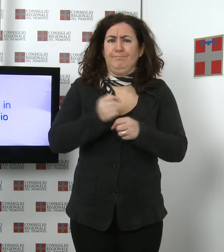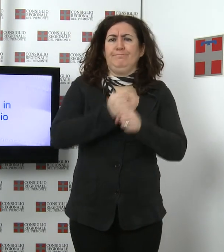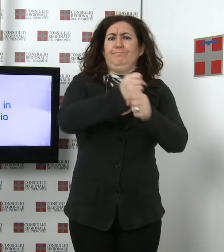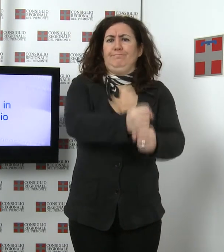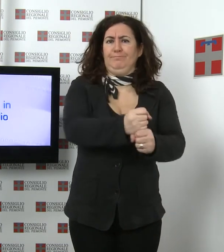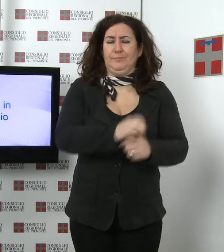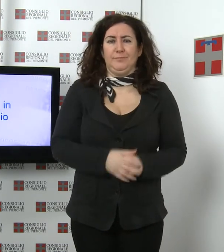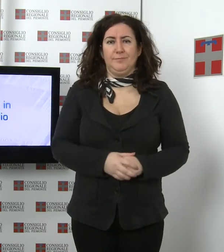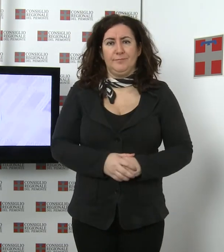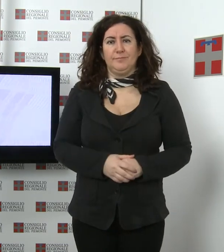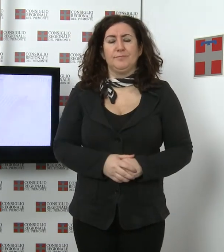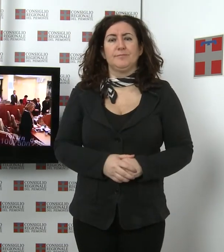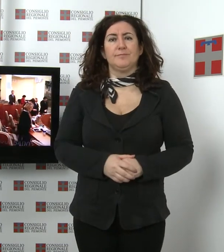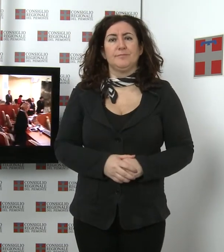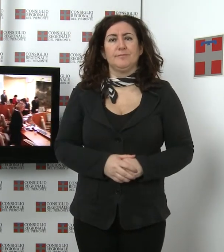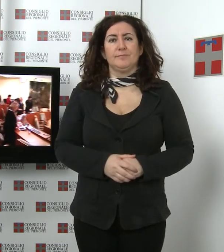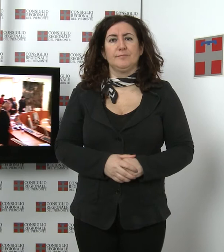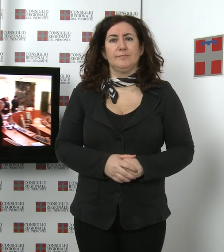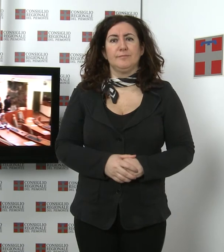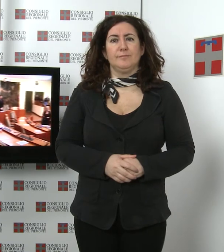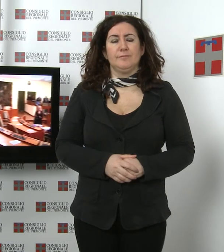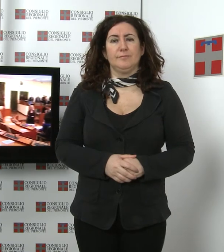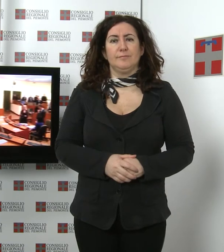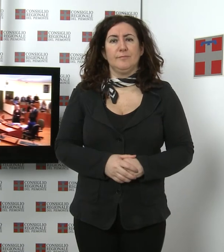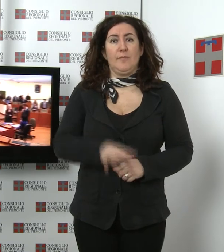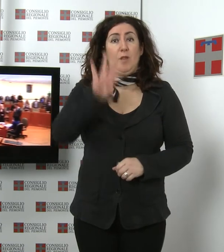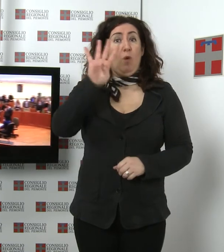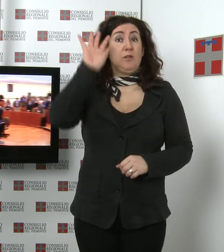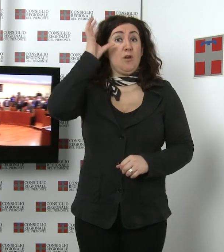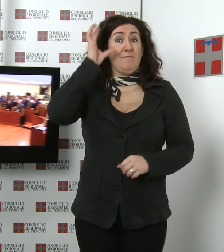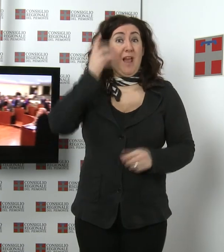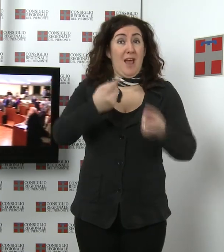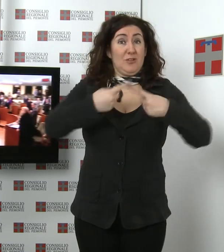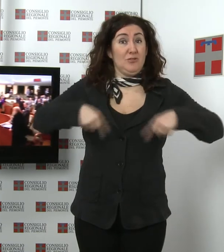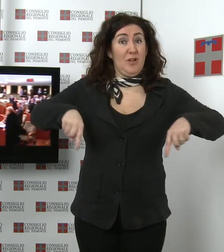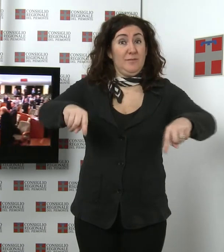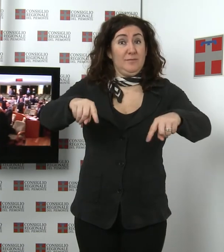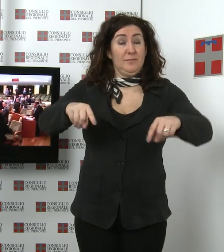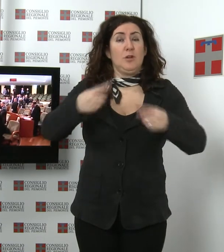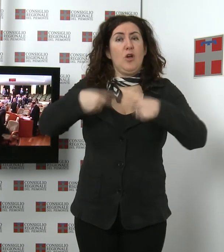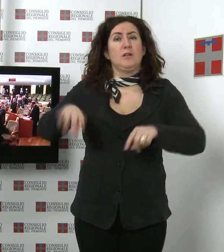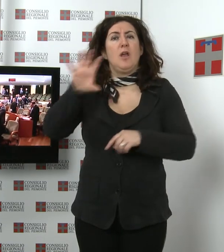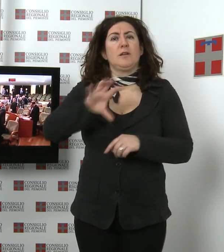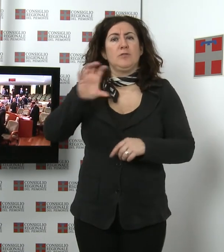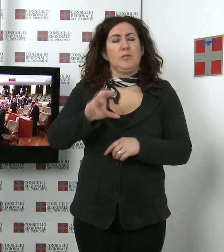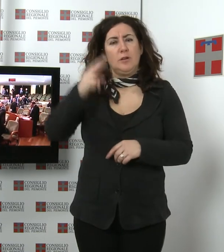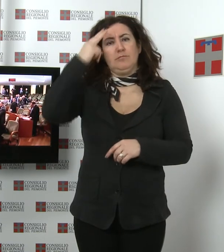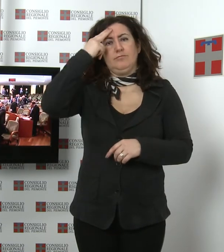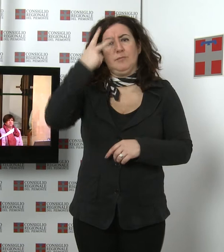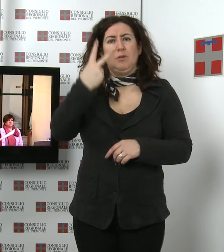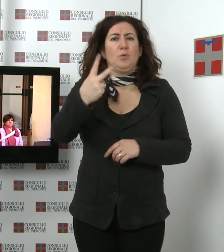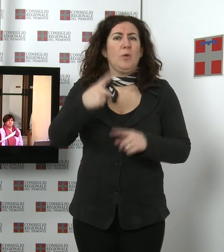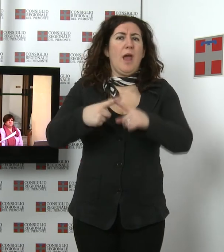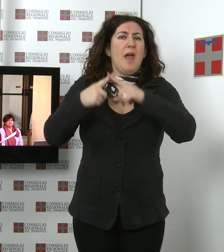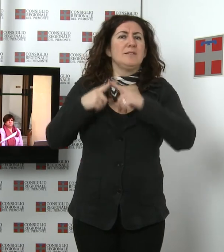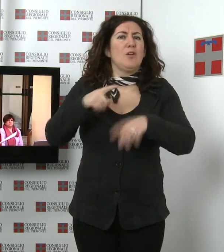7 giorni in consiglio. Nella seduta del 4 marzo il Consiglio regionale ha ricordato le figure di due ex consiglieri che